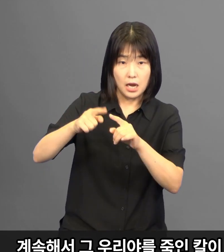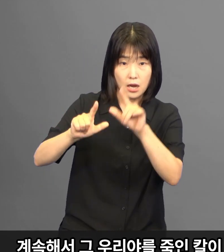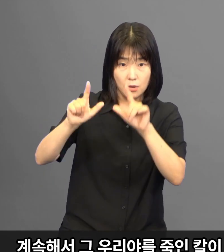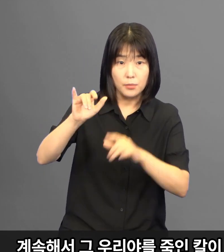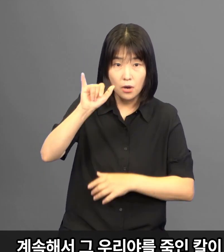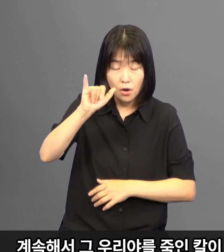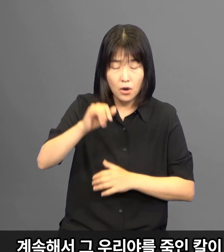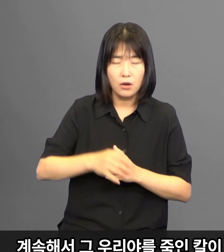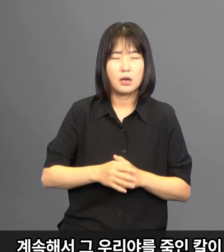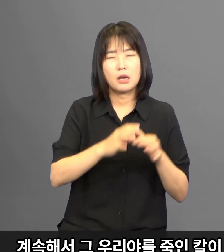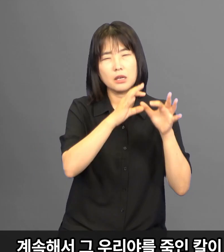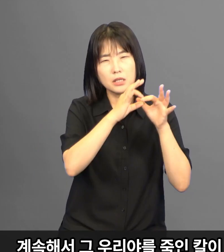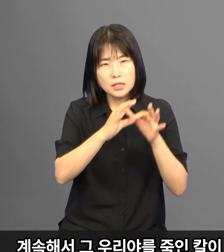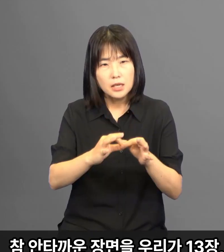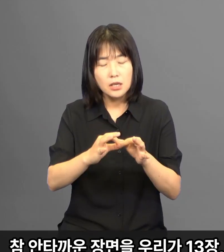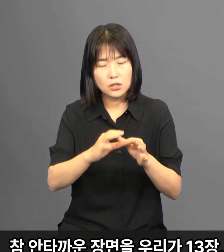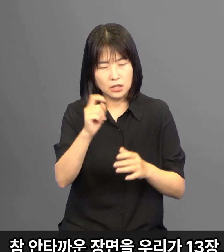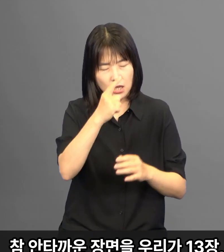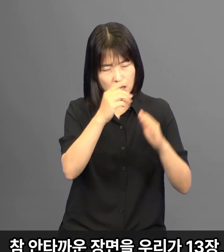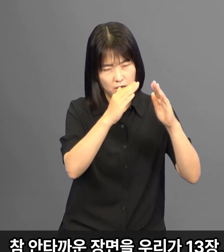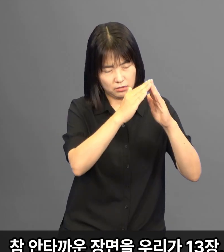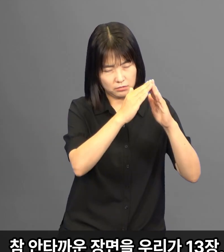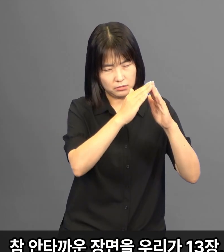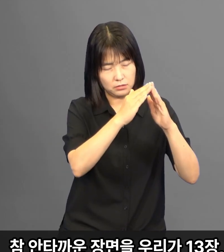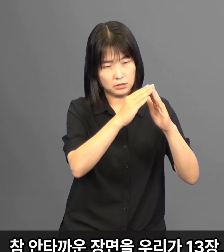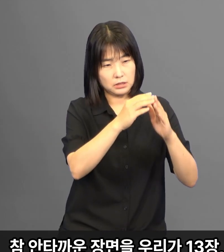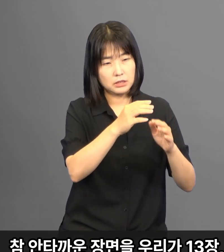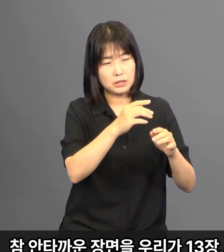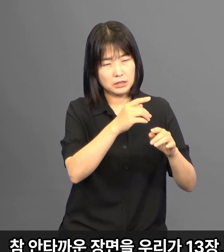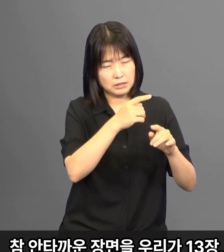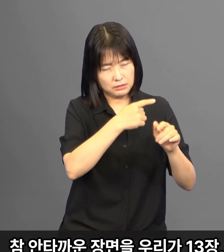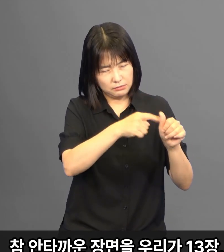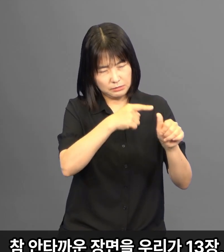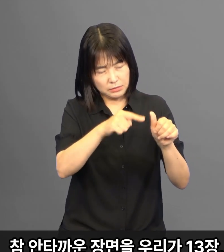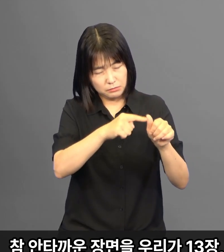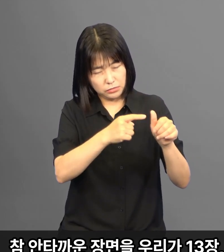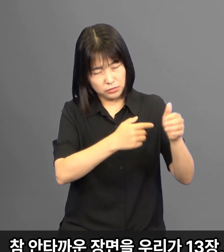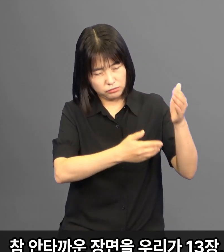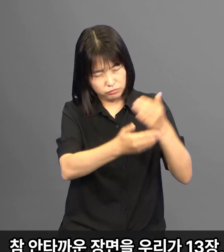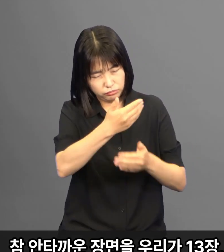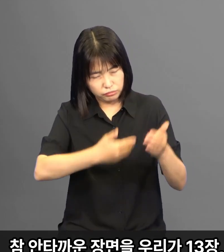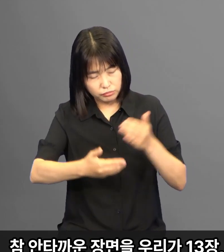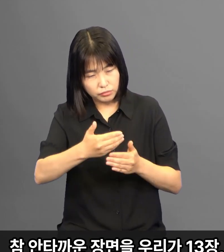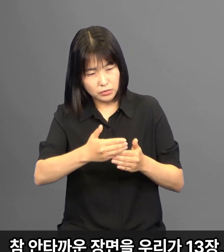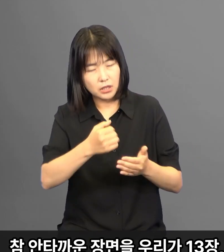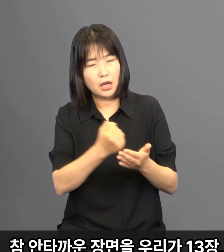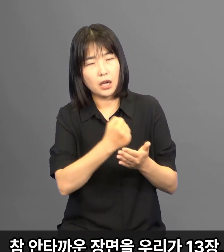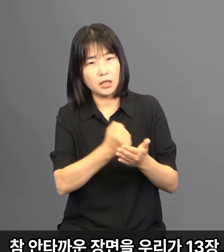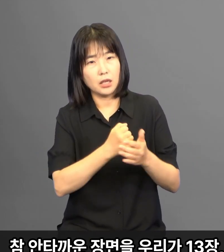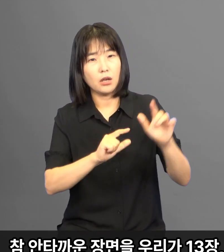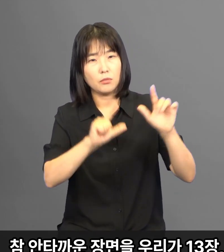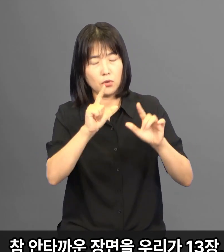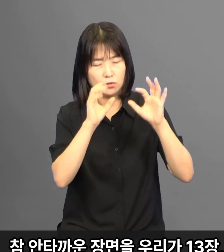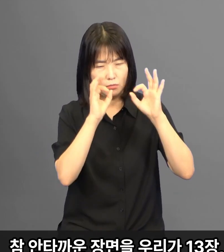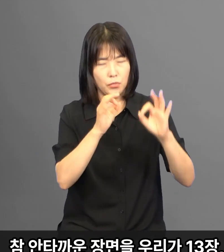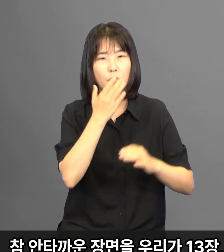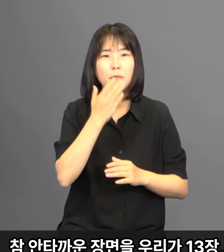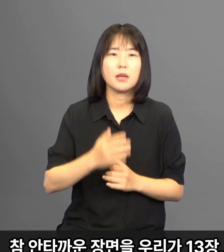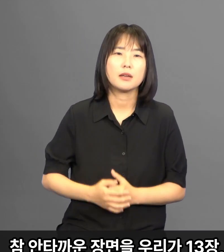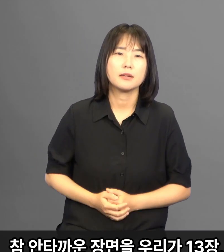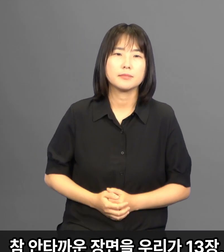가문에 계속 이어지게 되어지는 참 안타까운 장면을 우리가 13장, 14장, 15장 통해서 계속 보게 될